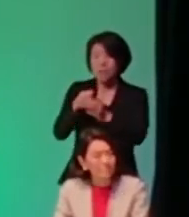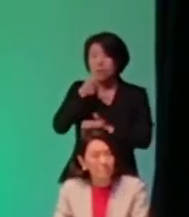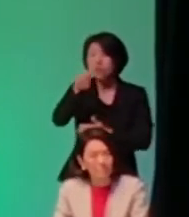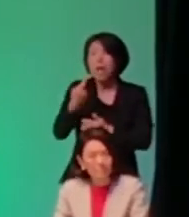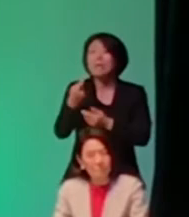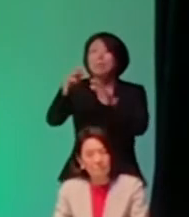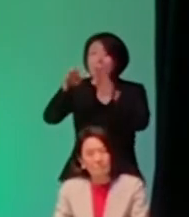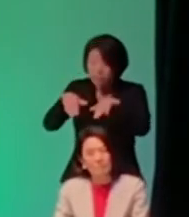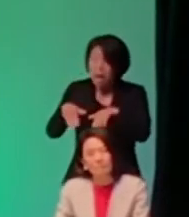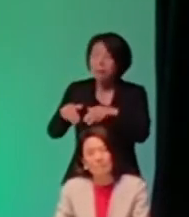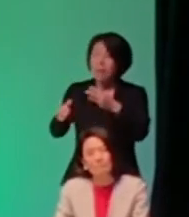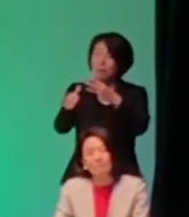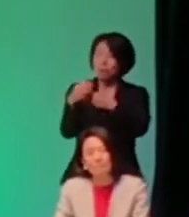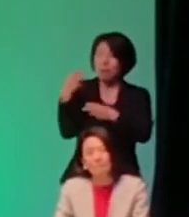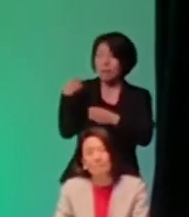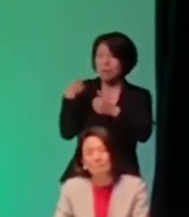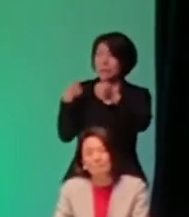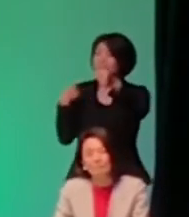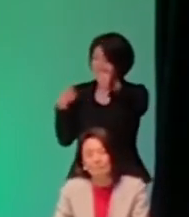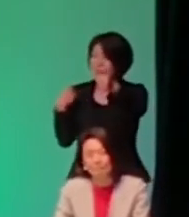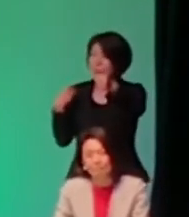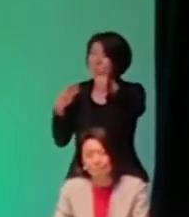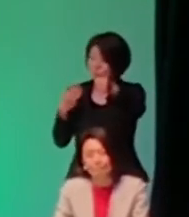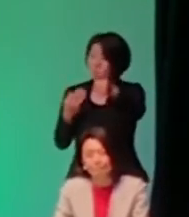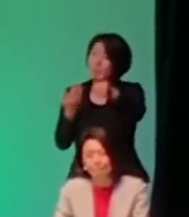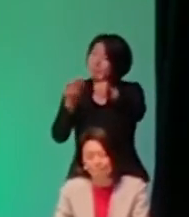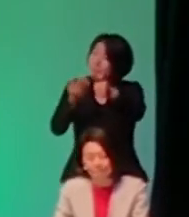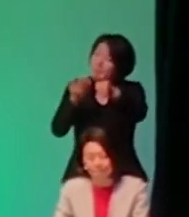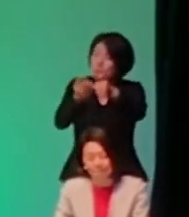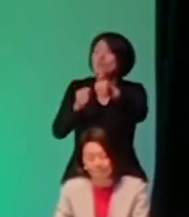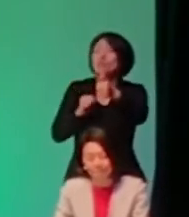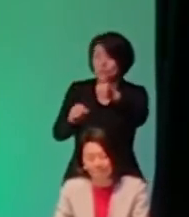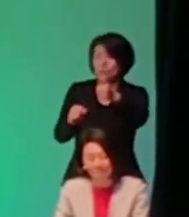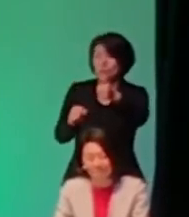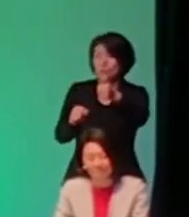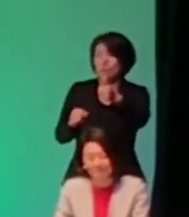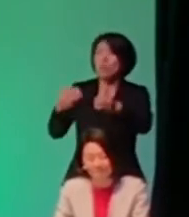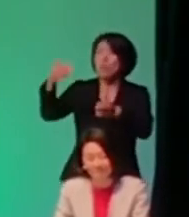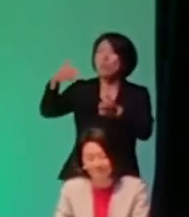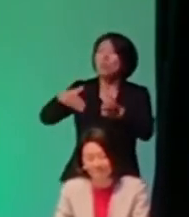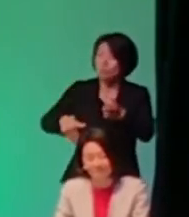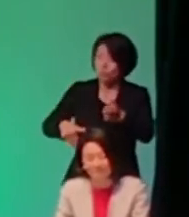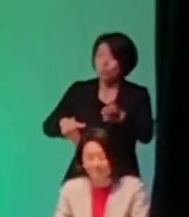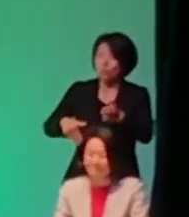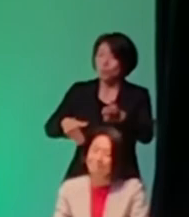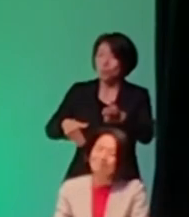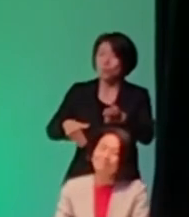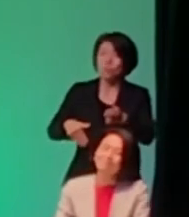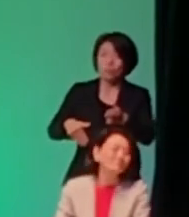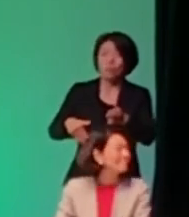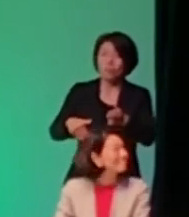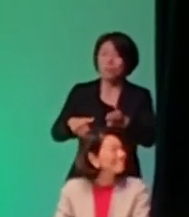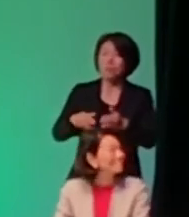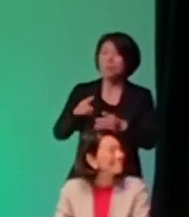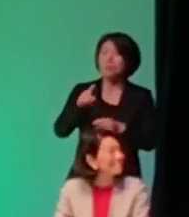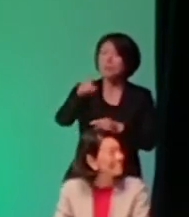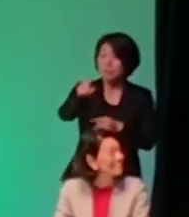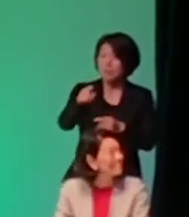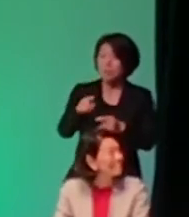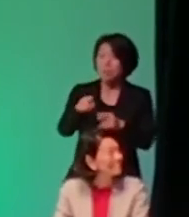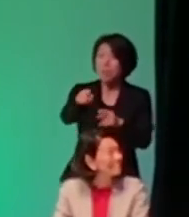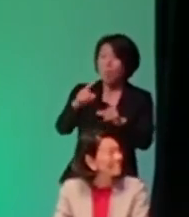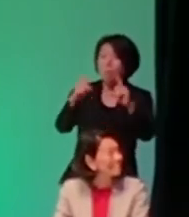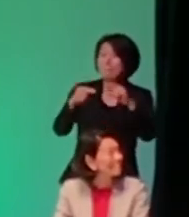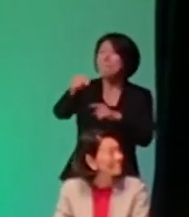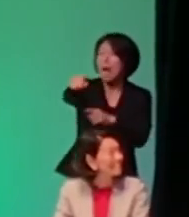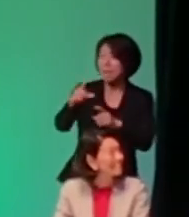たということで主催者には人気を切るんですけれども、途中で、立ってこの前の方で写真をパシャパ